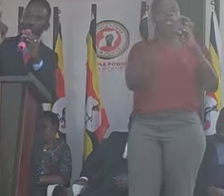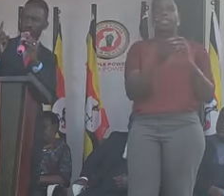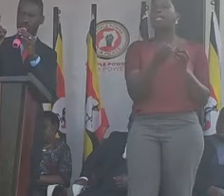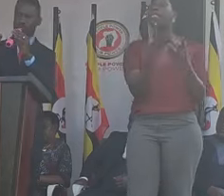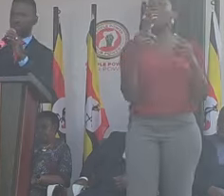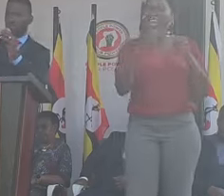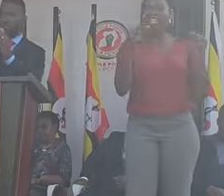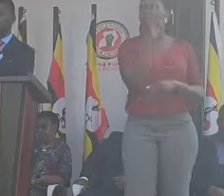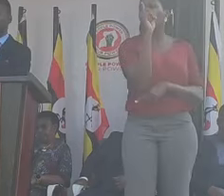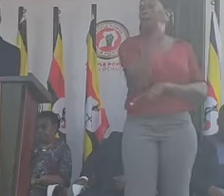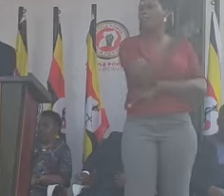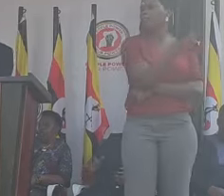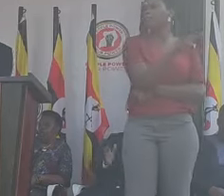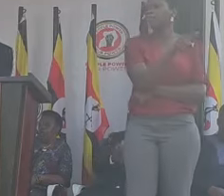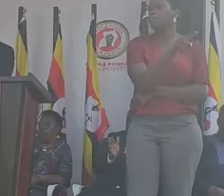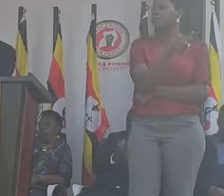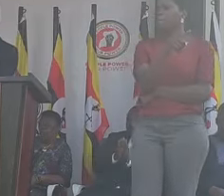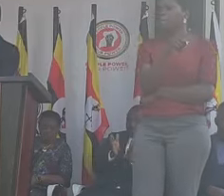number one.